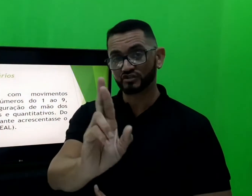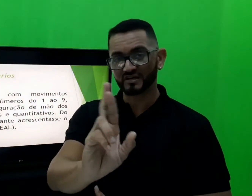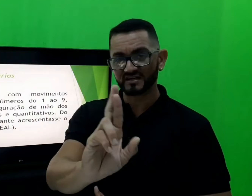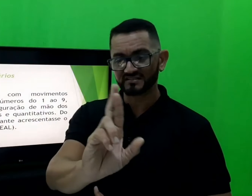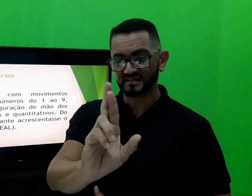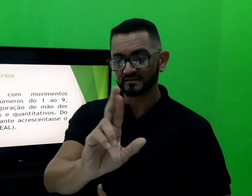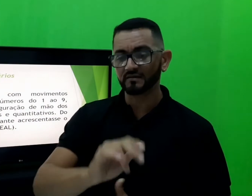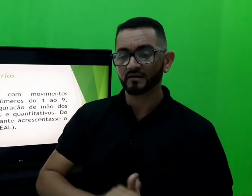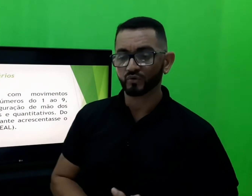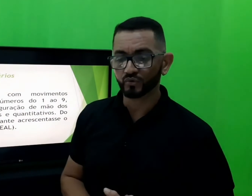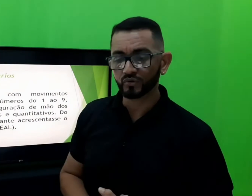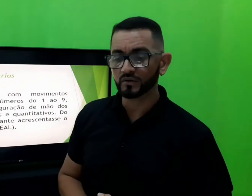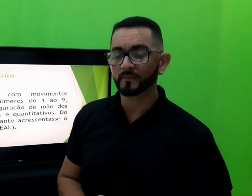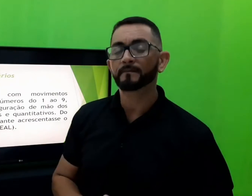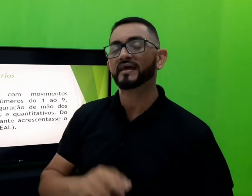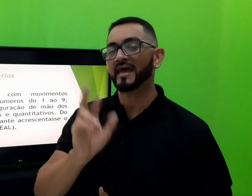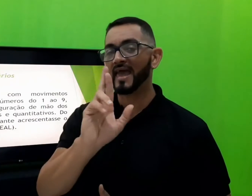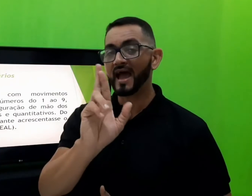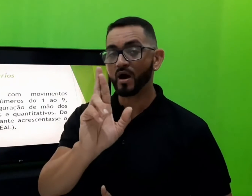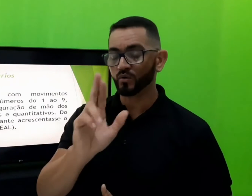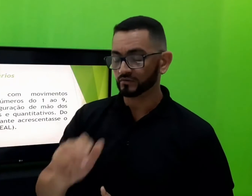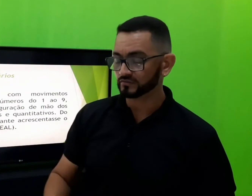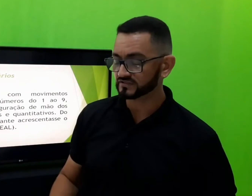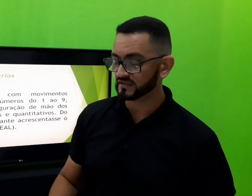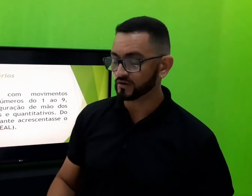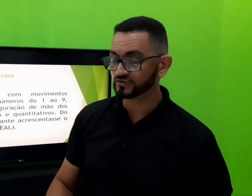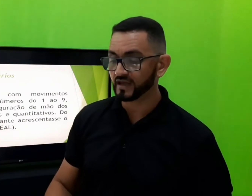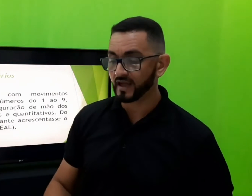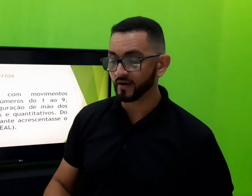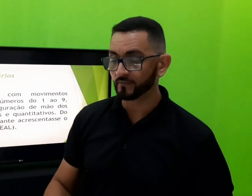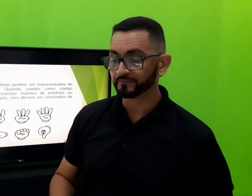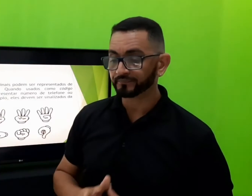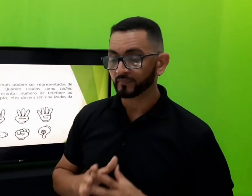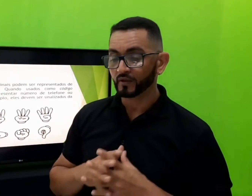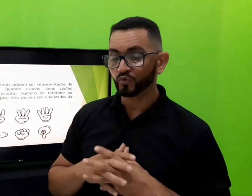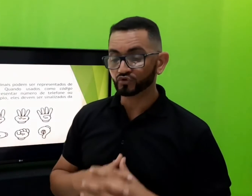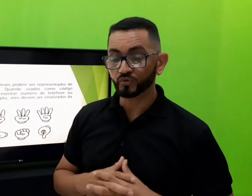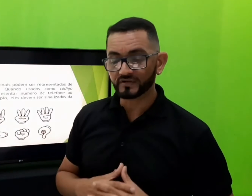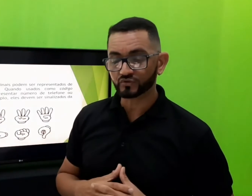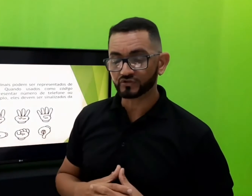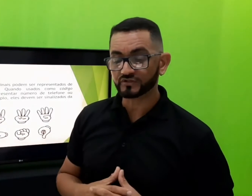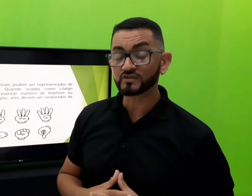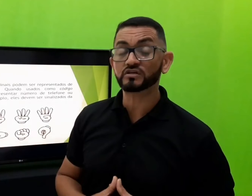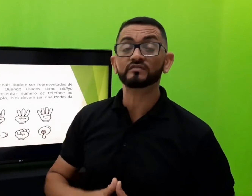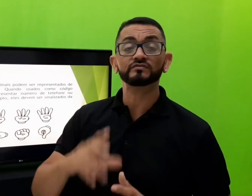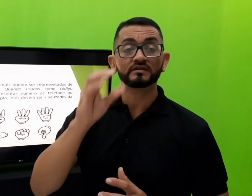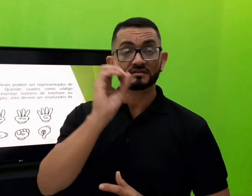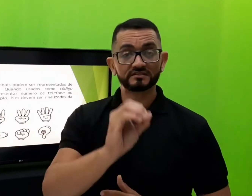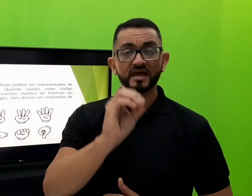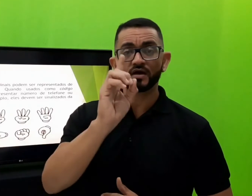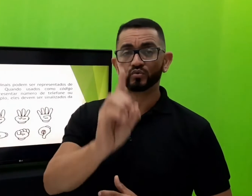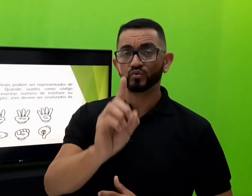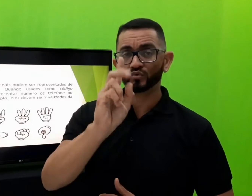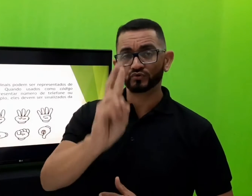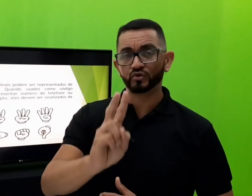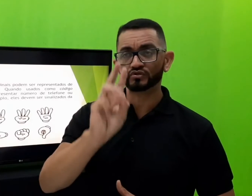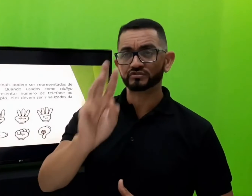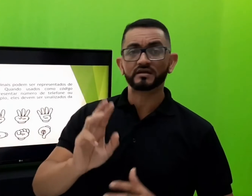gente acrescenta o real, o sinal de real. Os números quantitativos, 0, 1, 2,